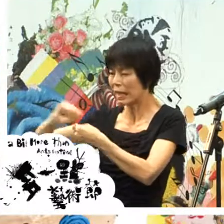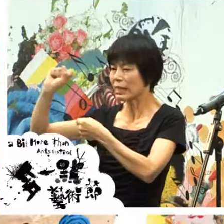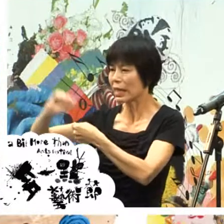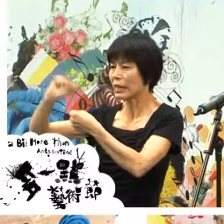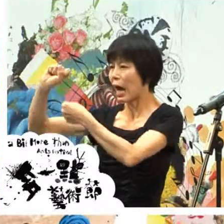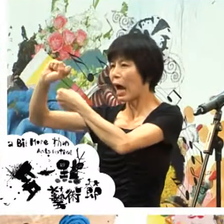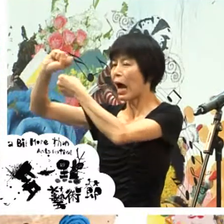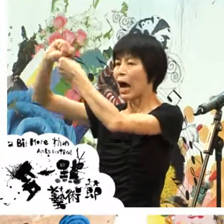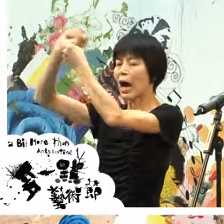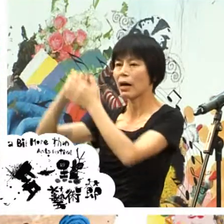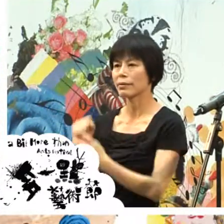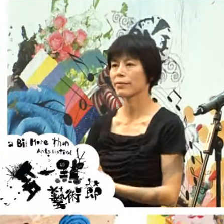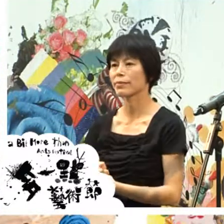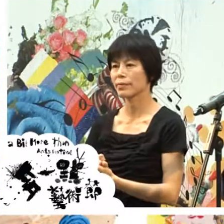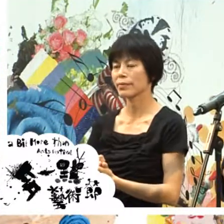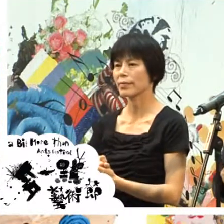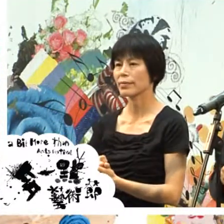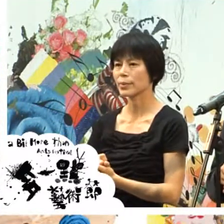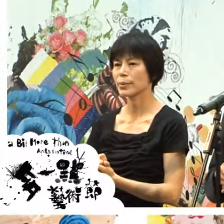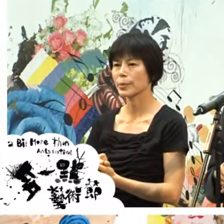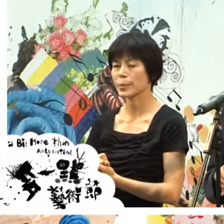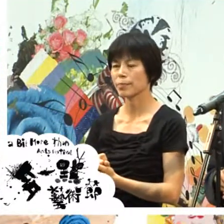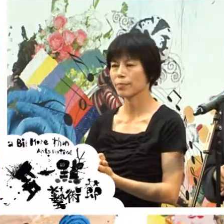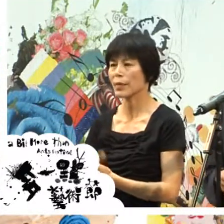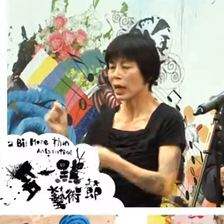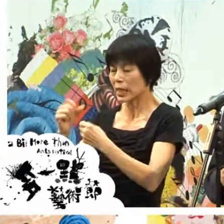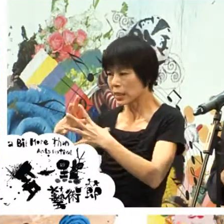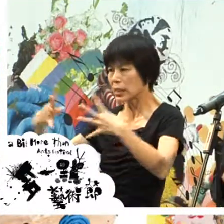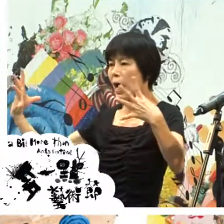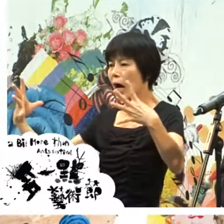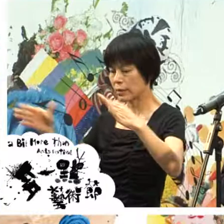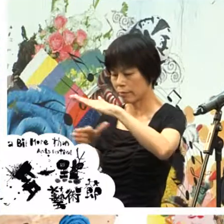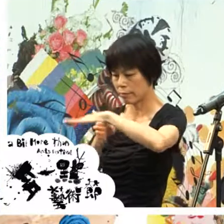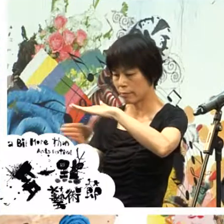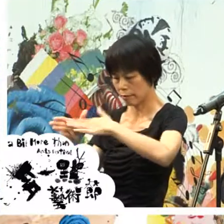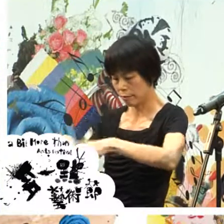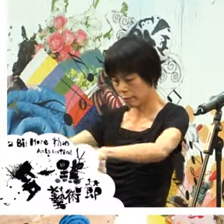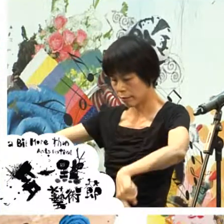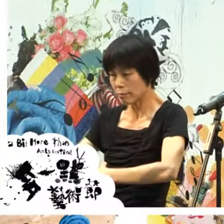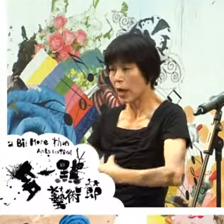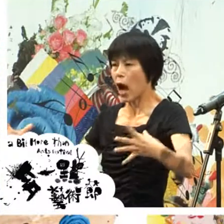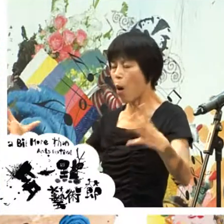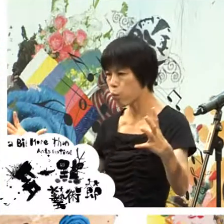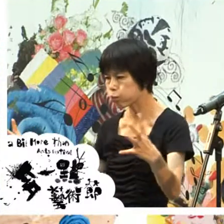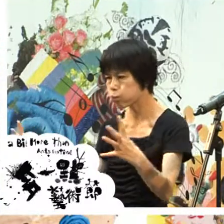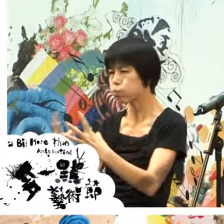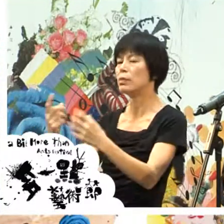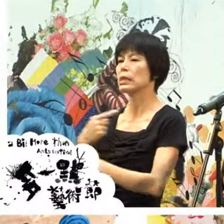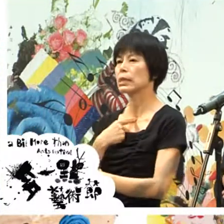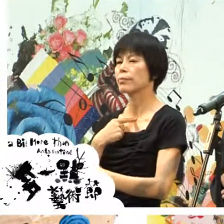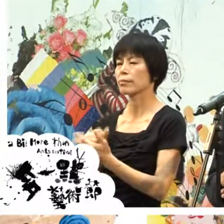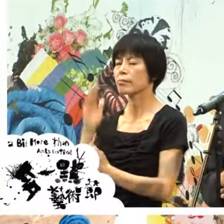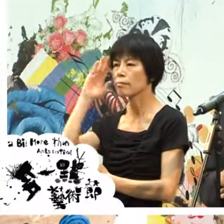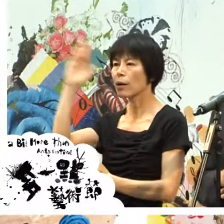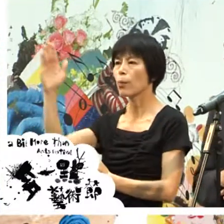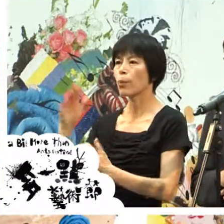一點藝術節，要更大一點嘅空間，更大一點嘅容量。我好希